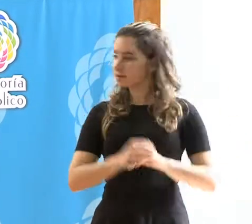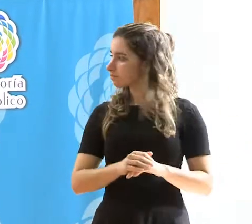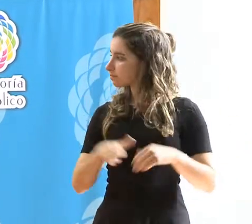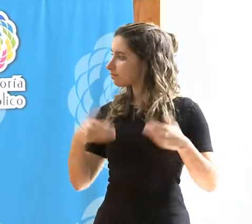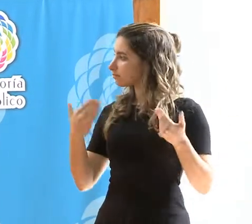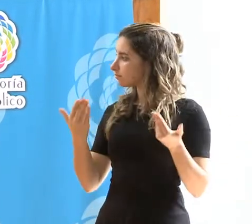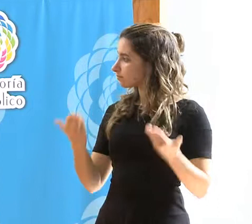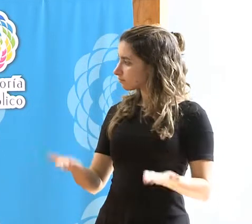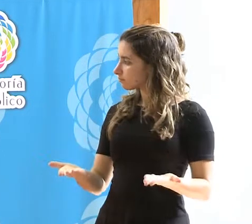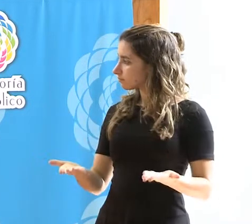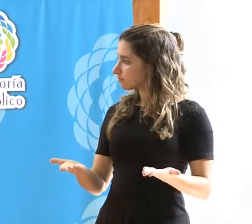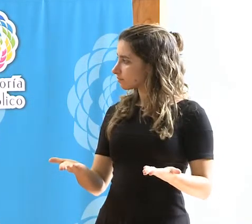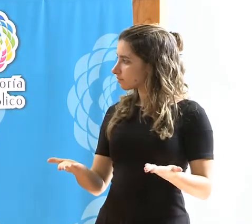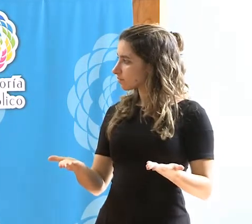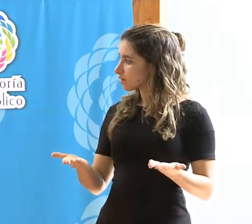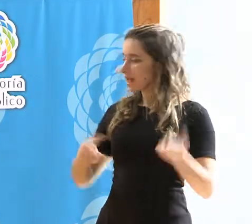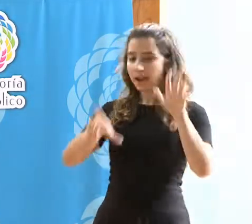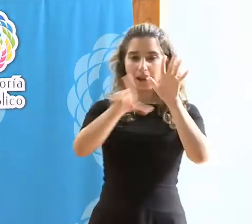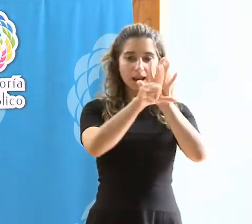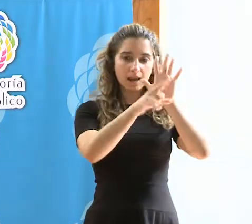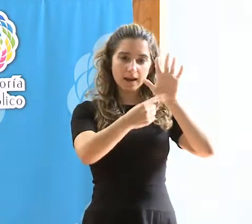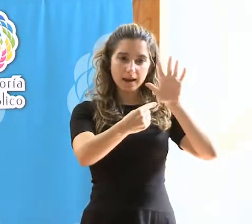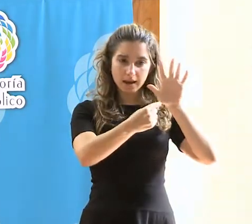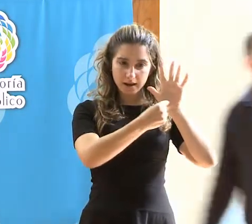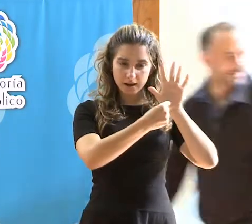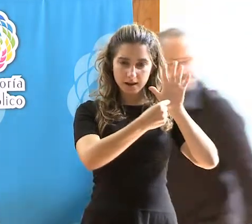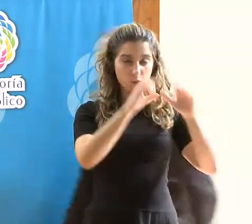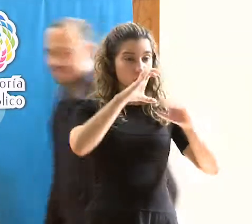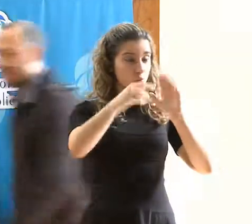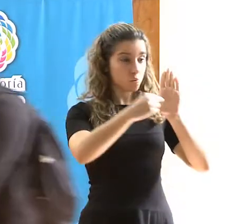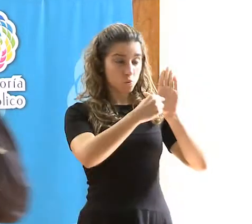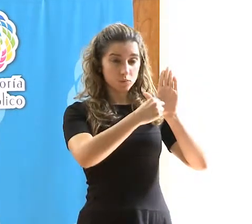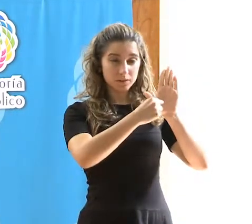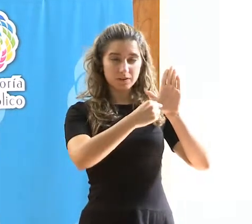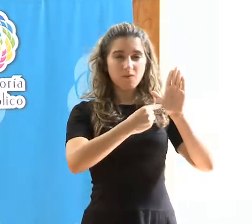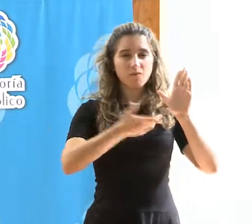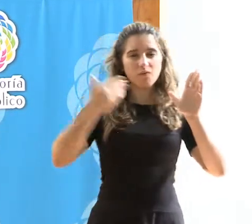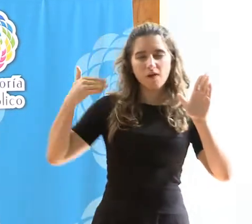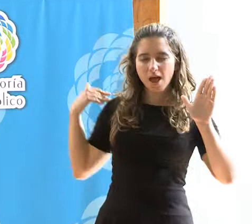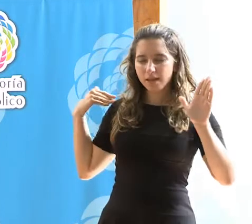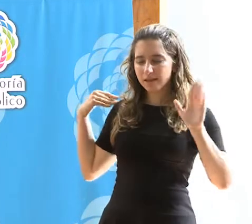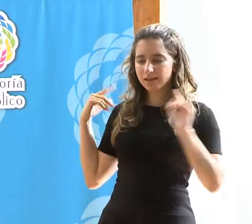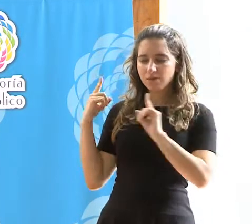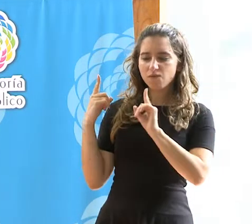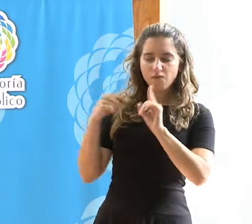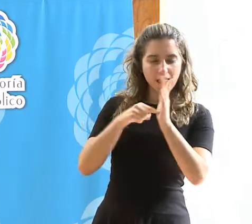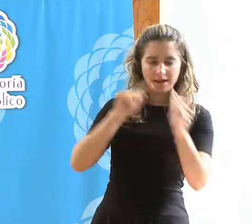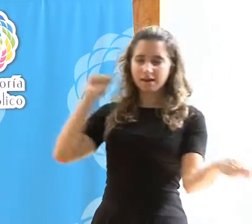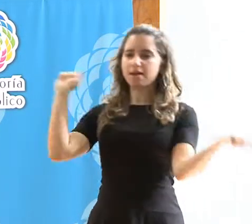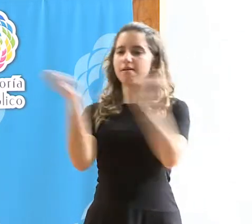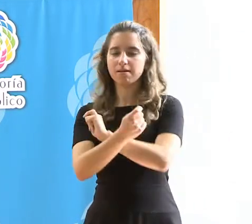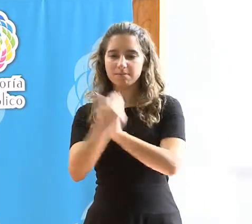Es que, de algún modo, la Ley de Servicios de Comunicación Audiovisual ha quebrado definitivamente